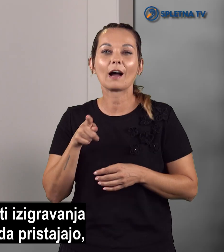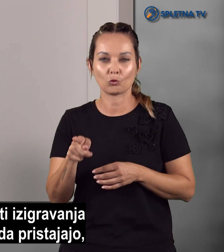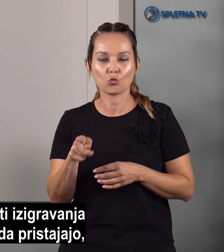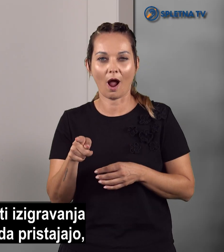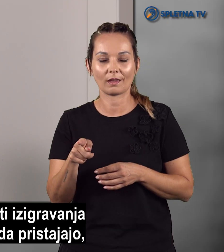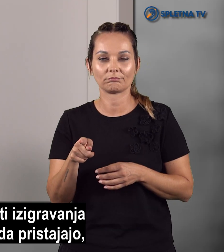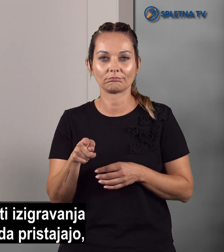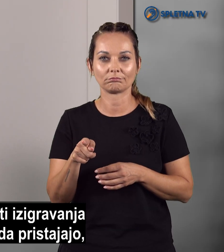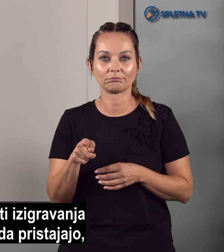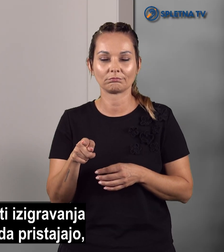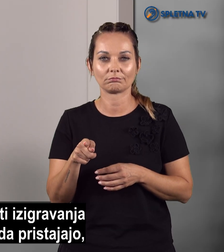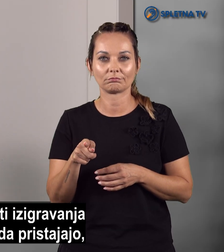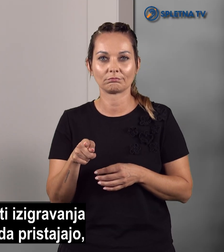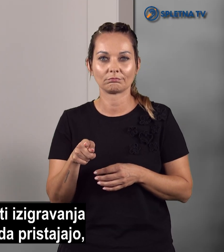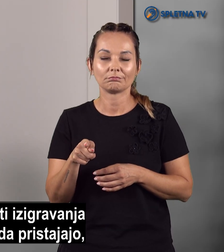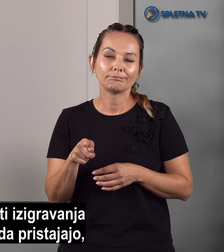tukaj